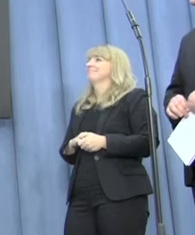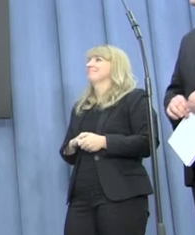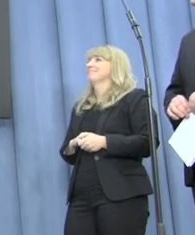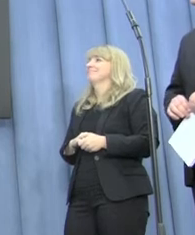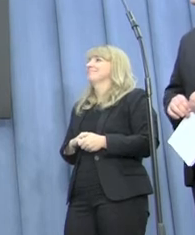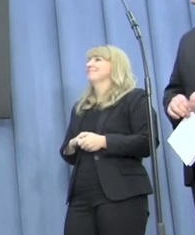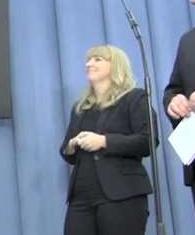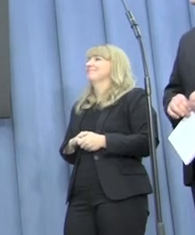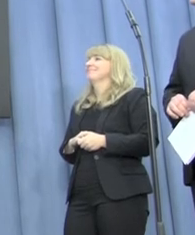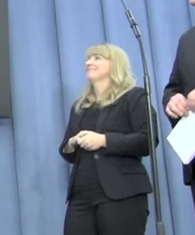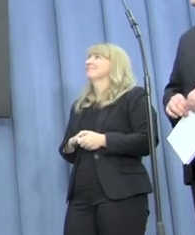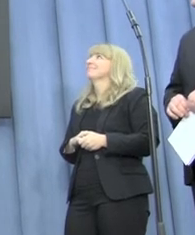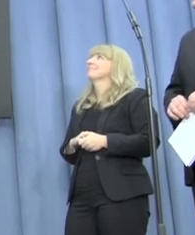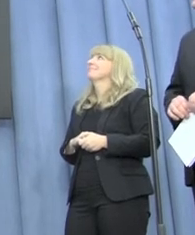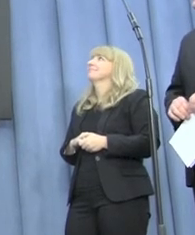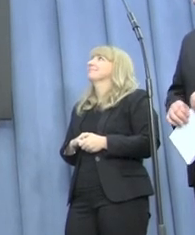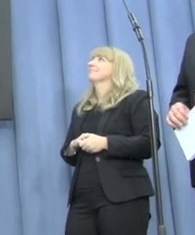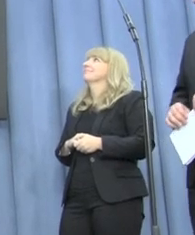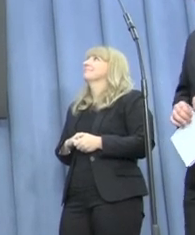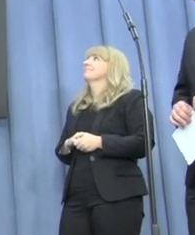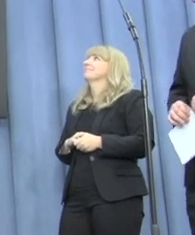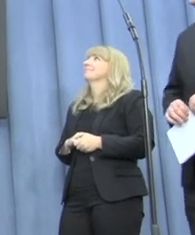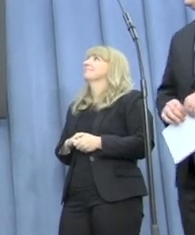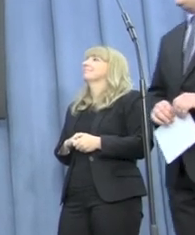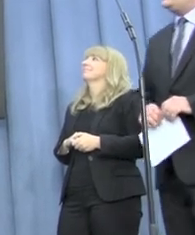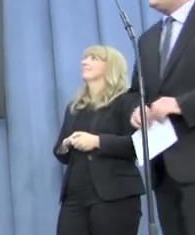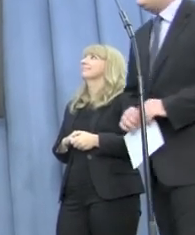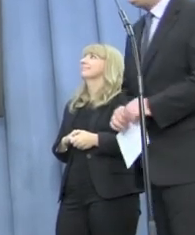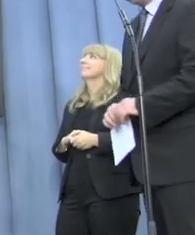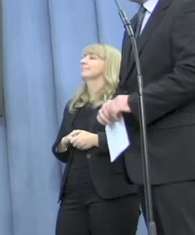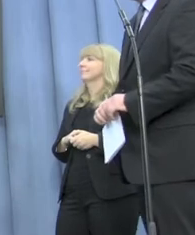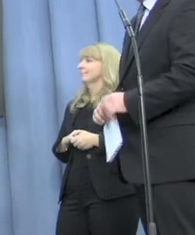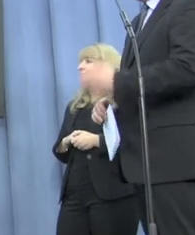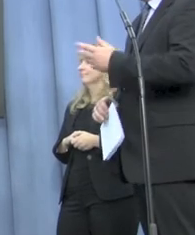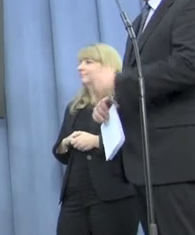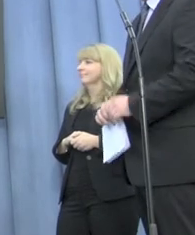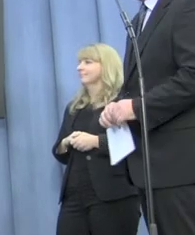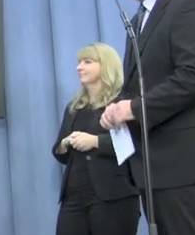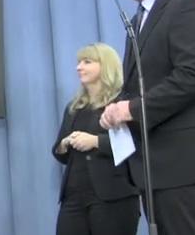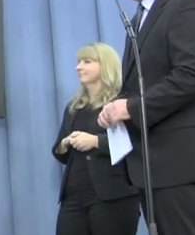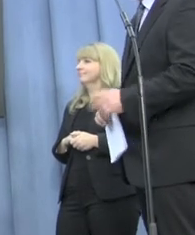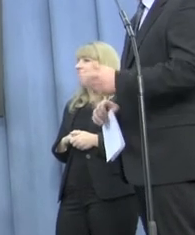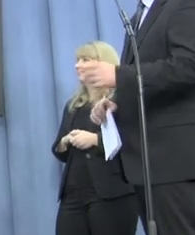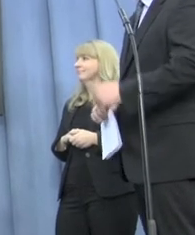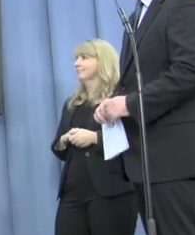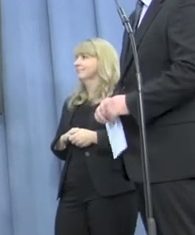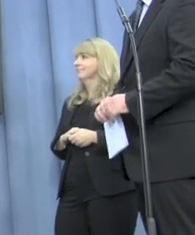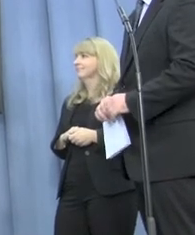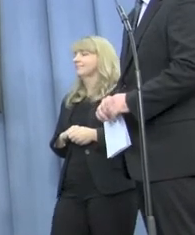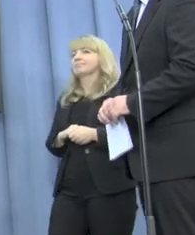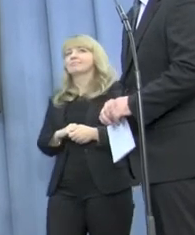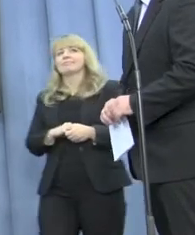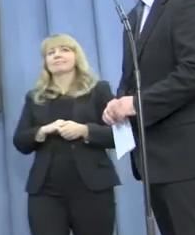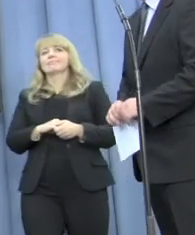Putin nie dzwoni, także jest dobrze. O. To jest filmik z YouTube'a, który można sobie spokojnie, każdy